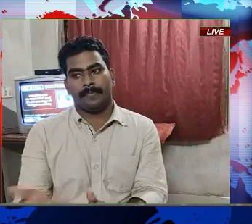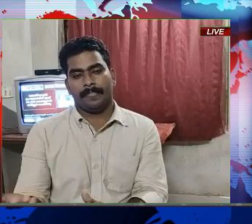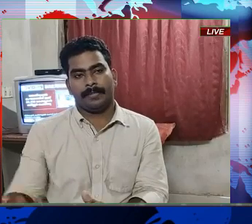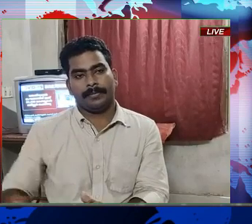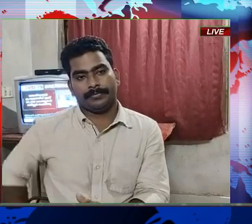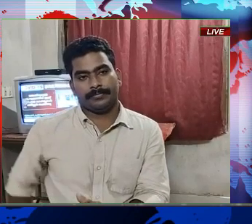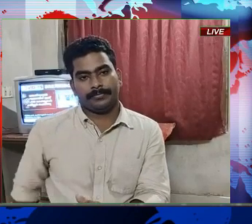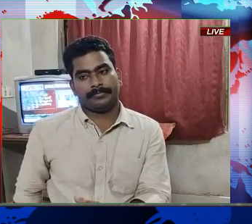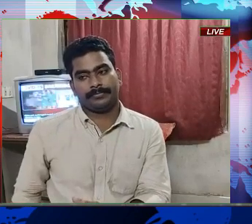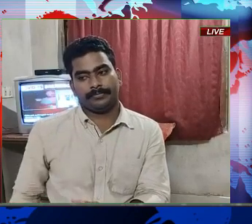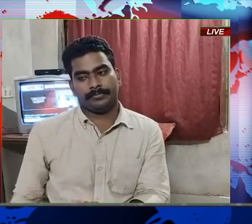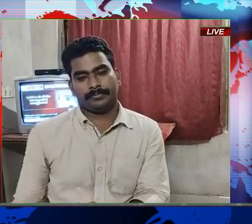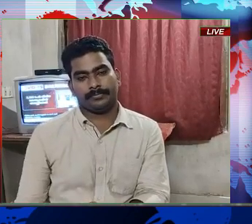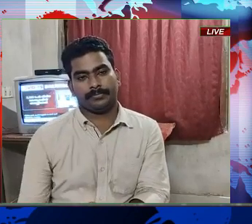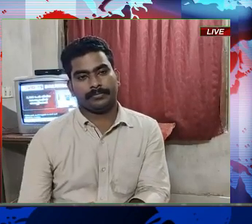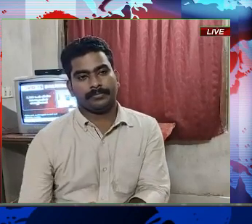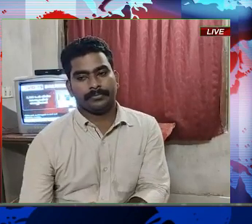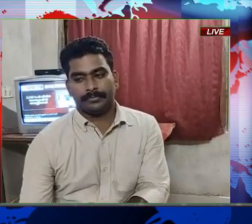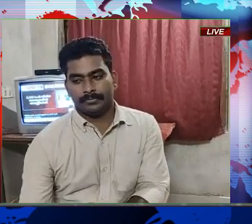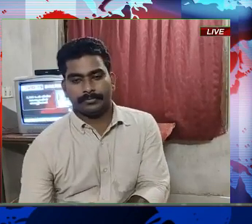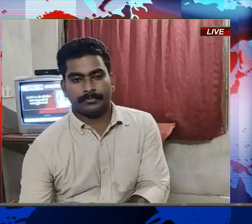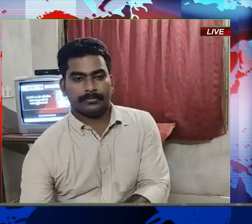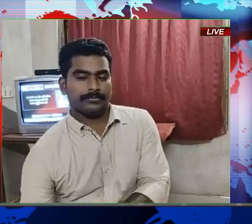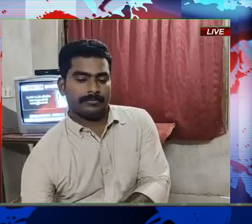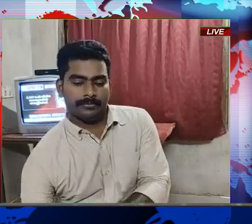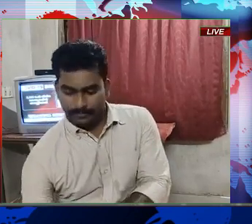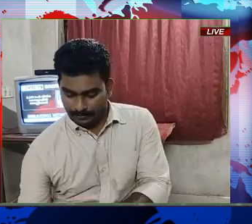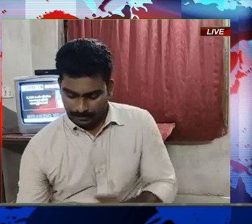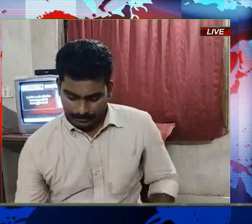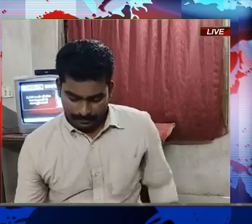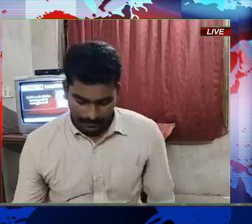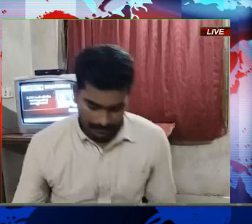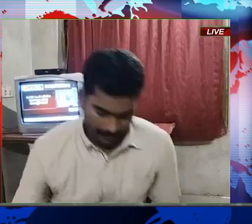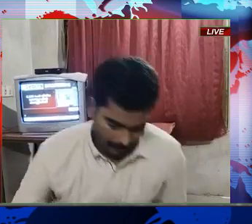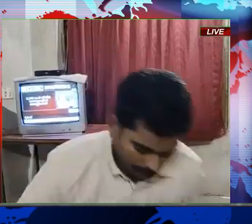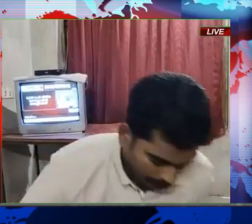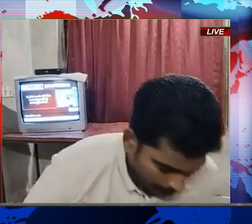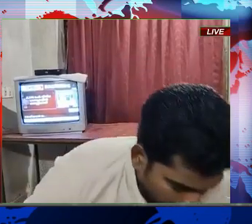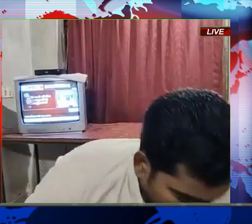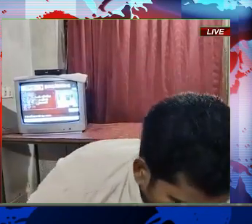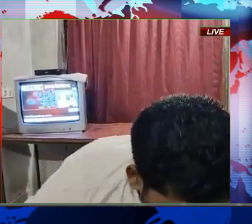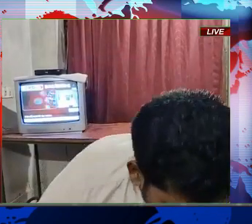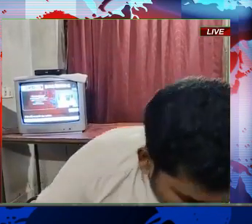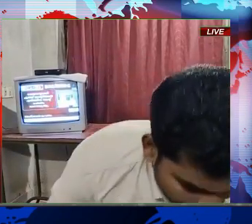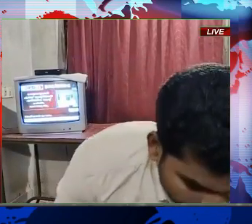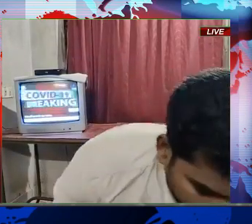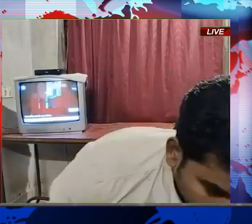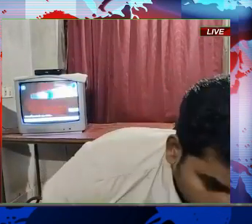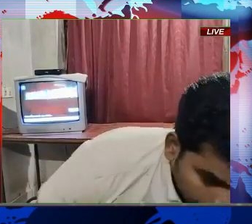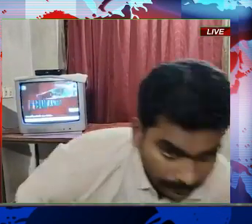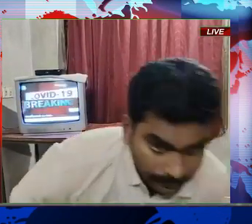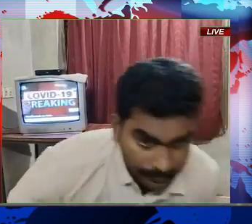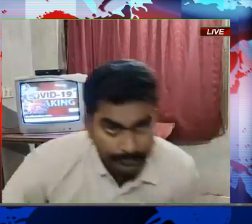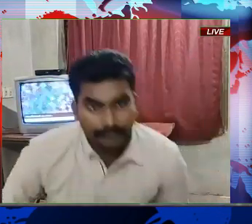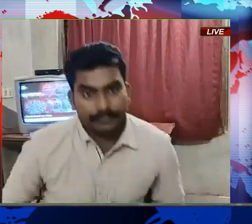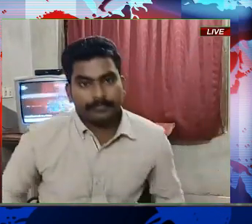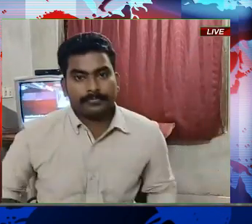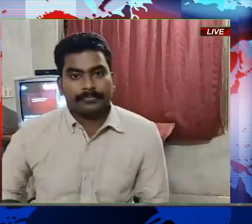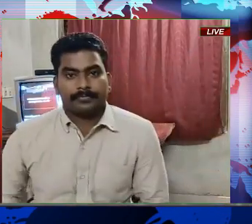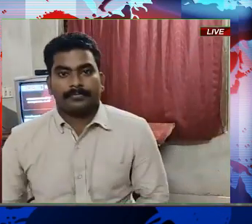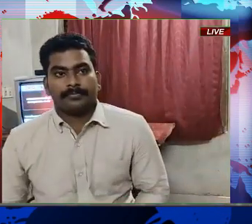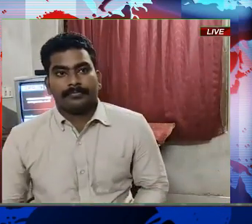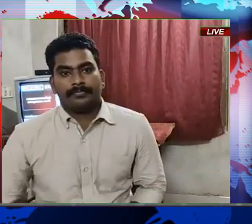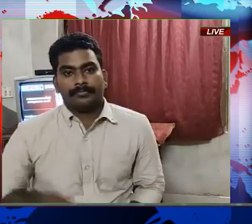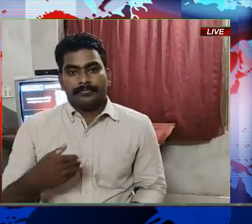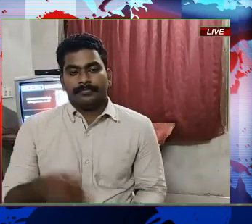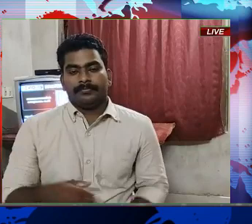അതുപോലെ വൃക്കക്ക് രോഗമുള്ള ആൾ, മറ്റ് ക്യാൻസർ പേഷ്യൻ്റ്, അങ്ങനെയൊക്കെ ഉള്ള ആൾ, ഒരു നല്ല പ്രായസ്ഥനായിട്ടുള്ള